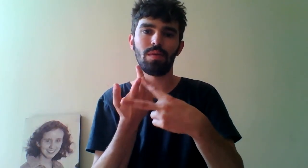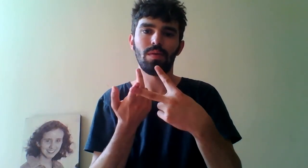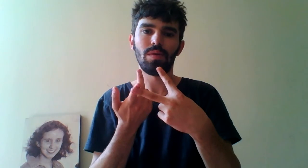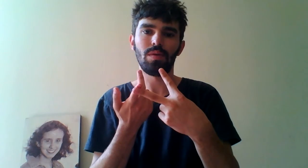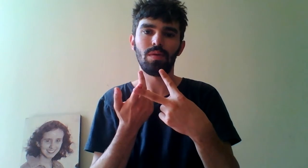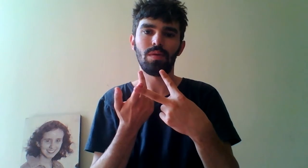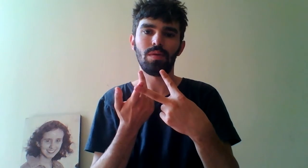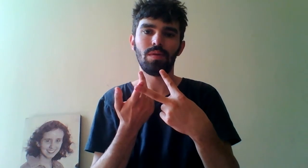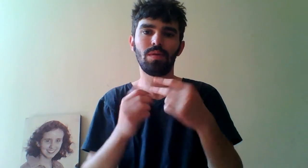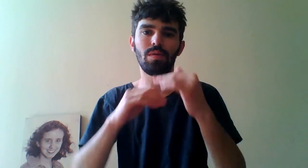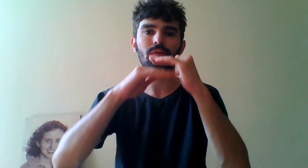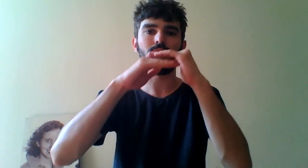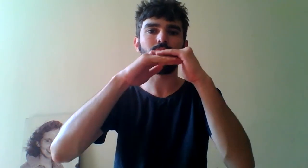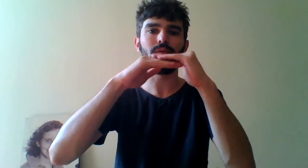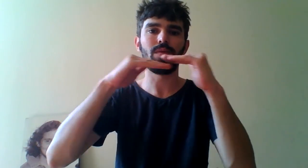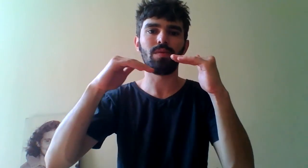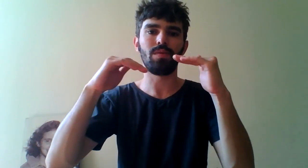Horizonte azul